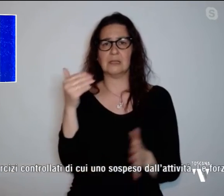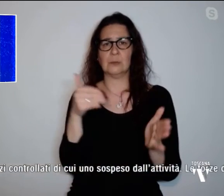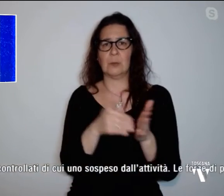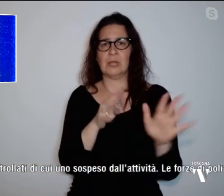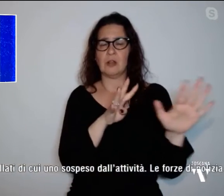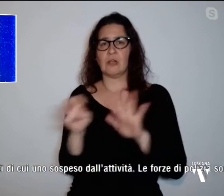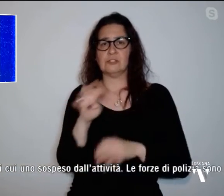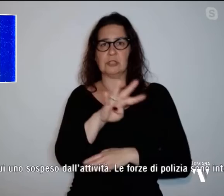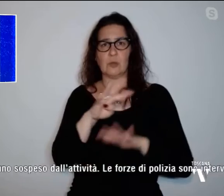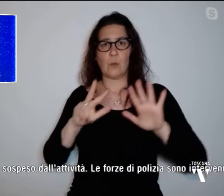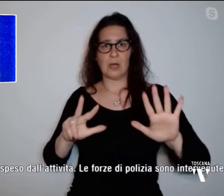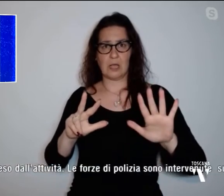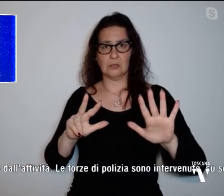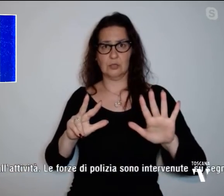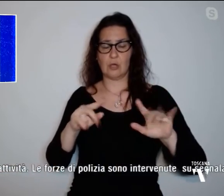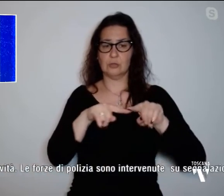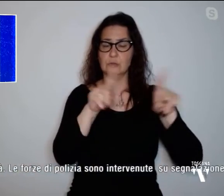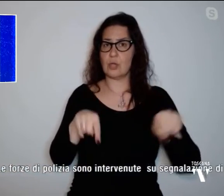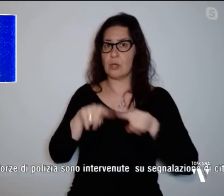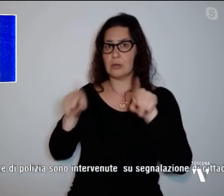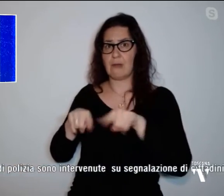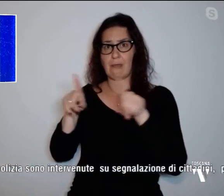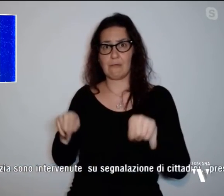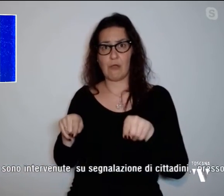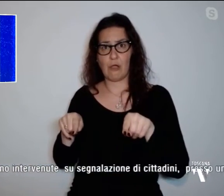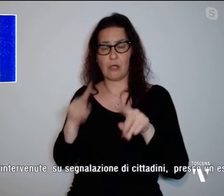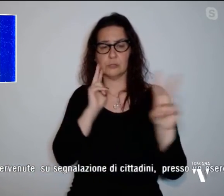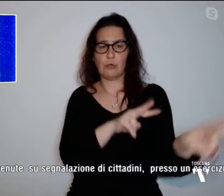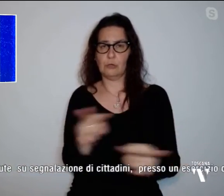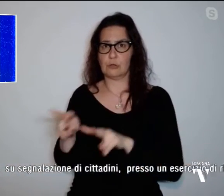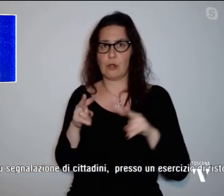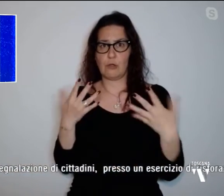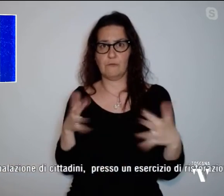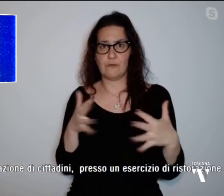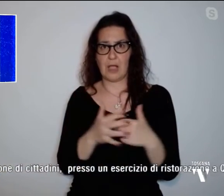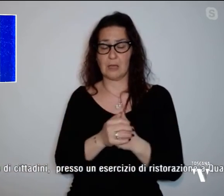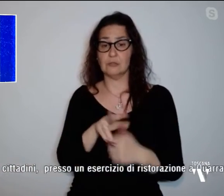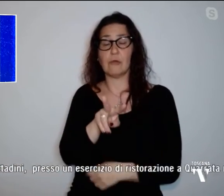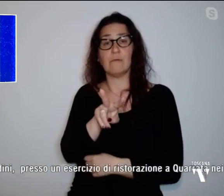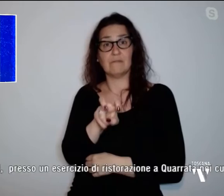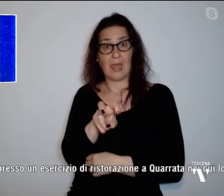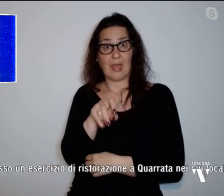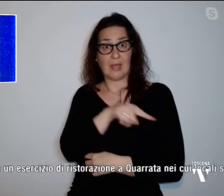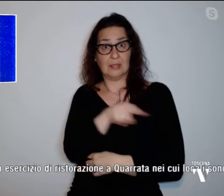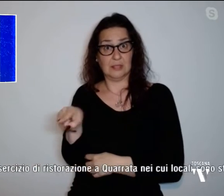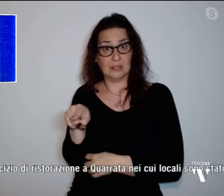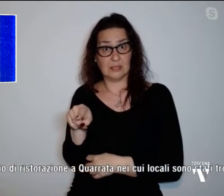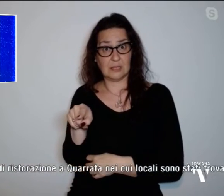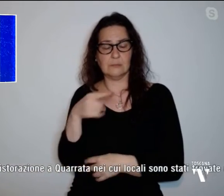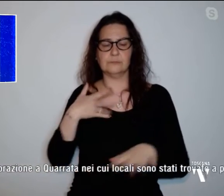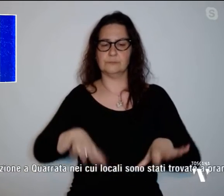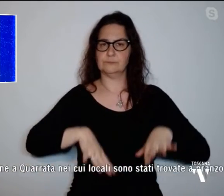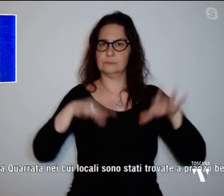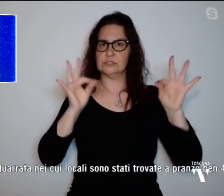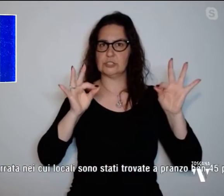62.948 gli esercizi commerciali controllati, 20 dei quali sottoposti a sospensione